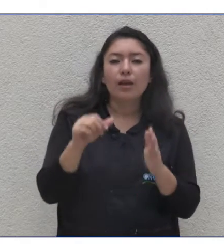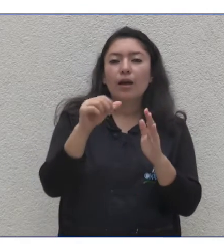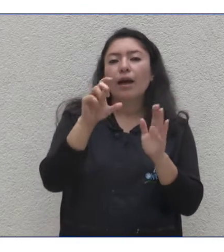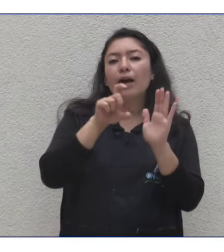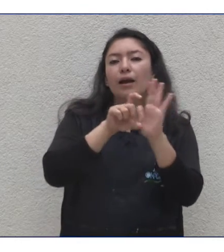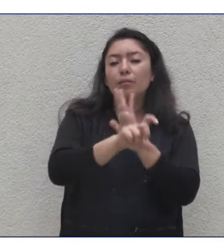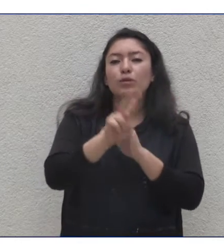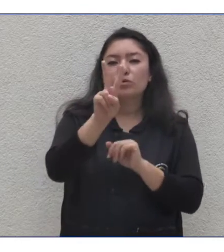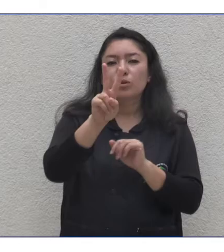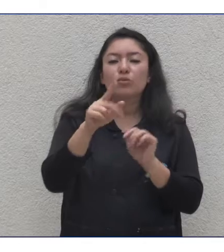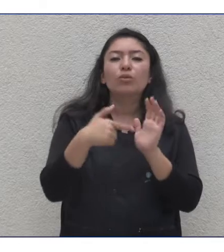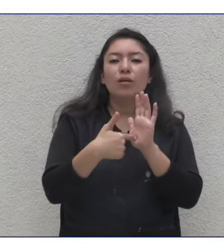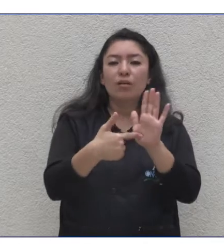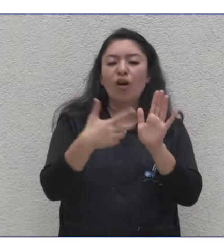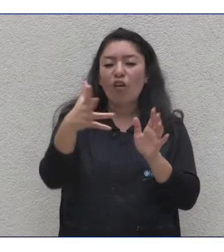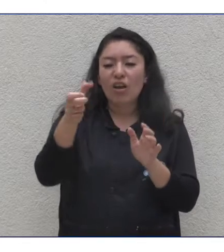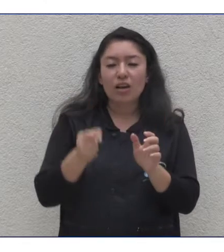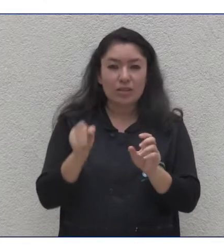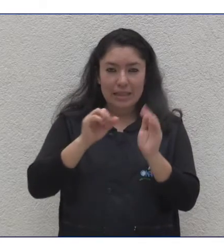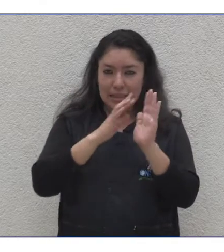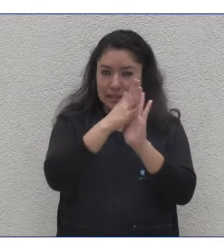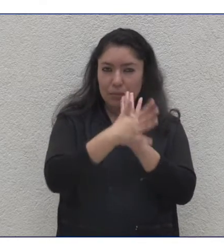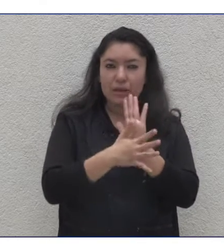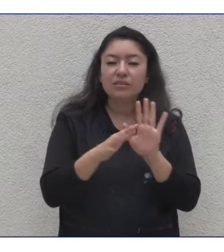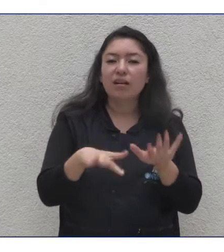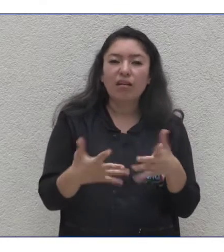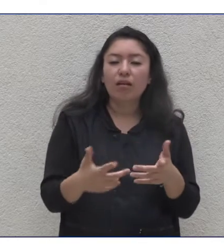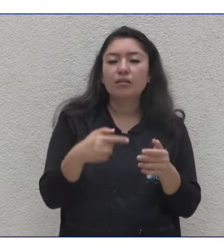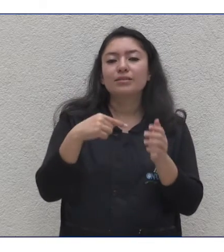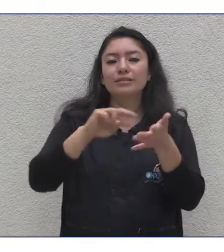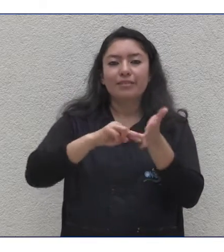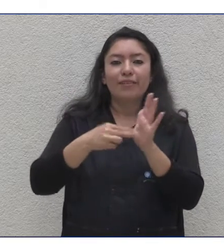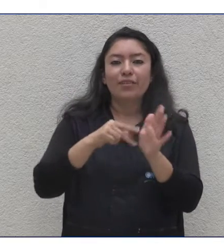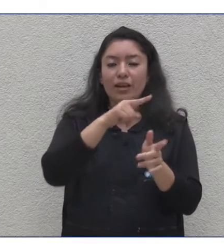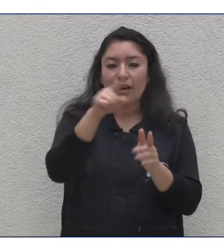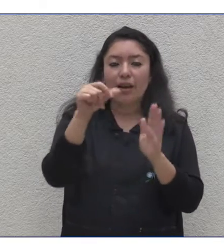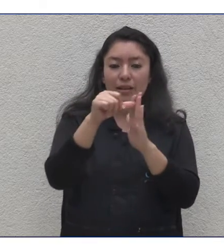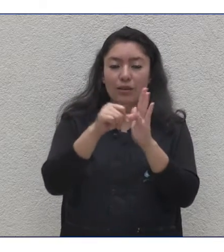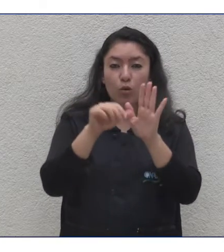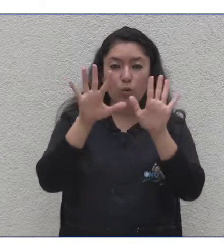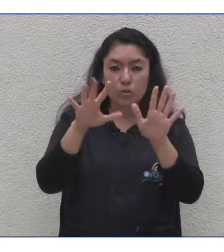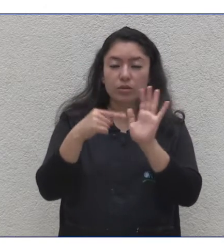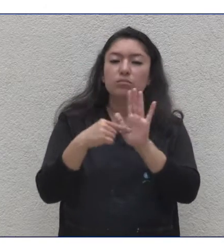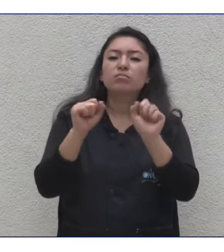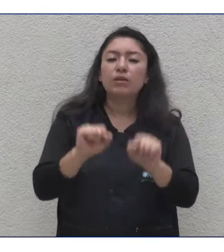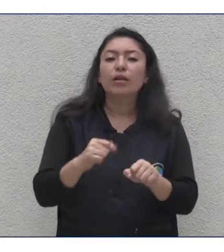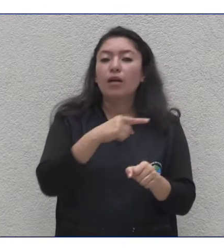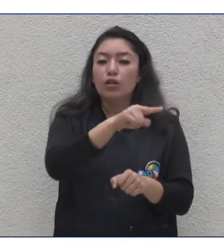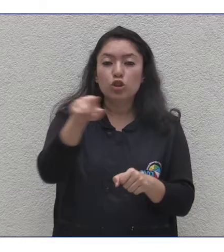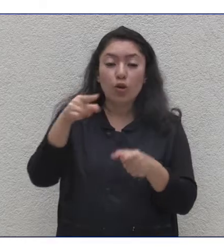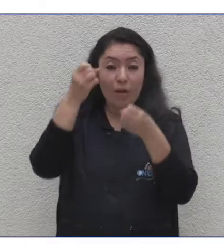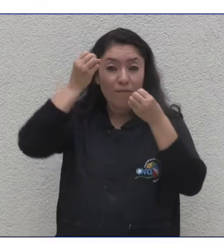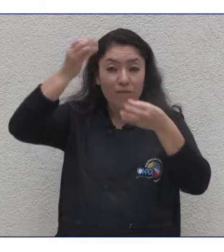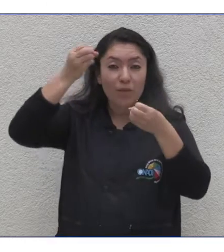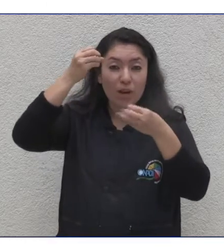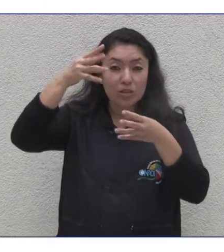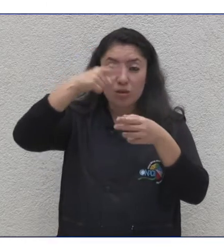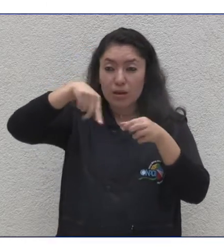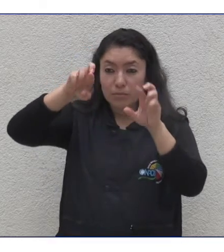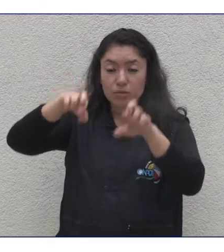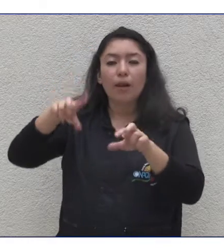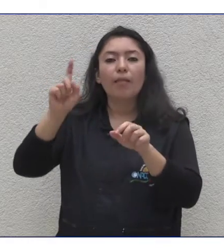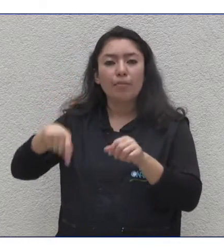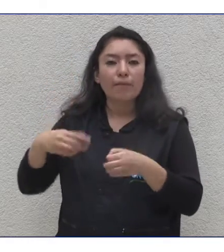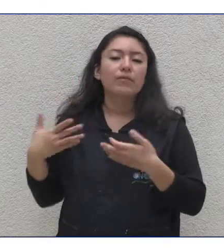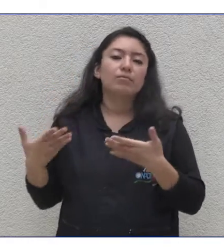2. Obligaciones de transparencia. Artículo 10. Información pública de oficio. Los sujetos obligados deberán